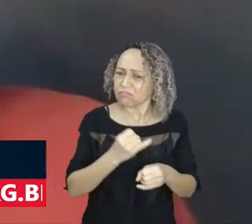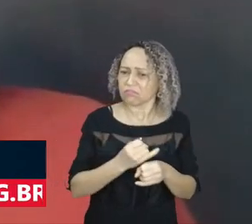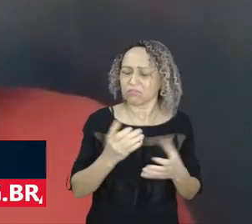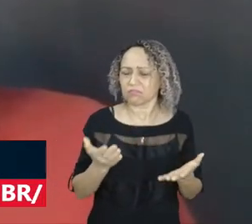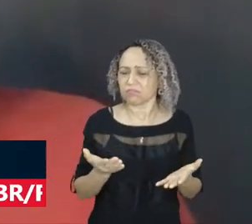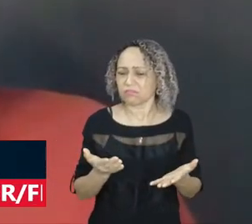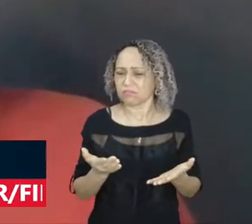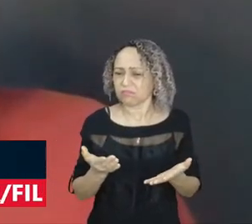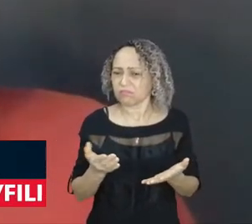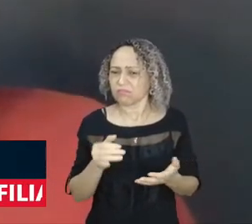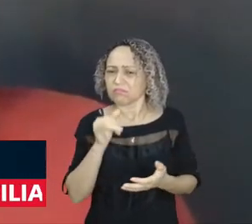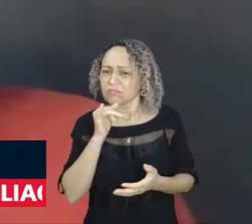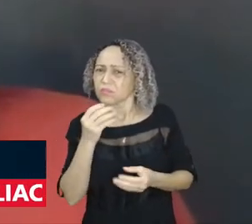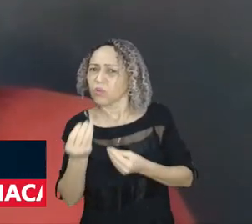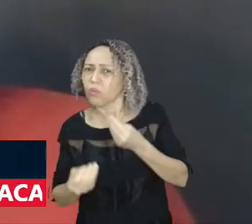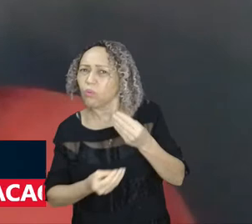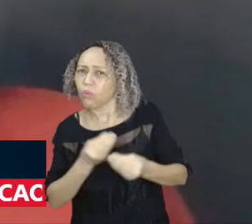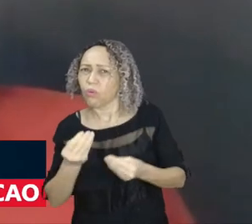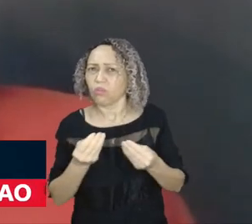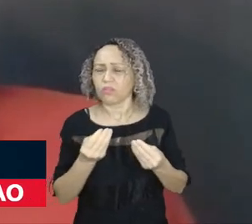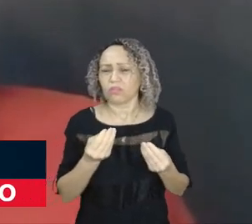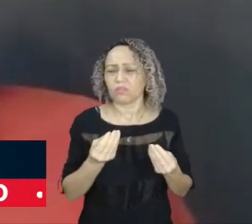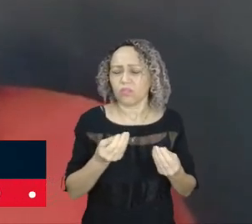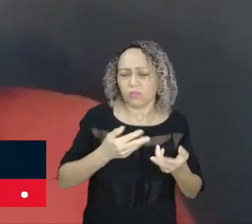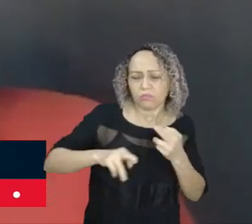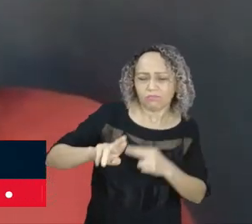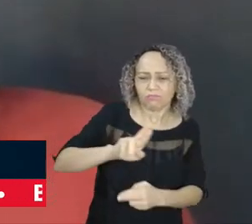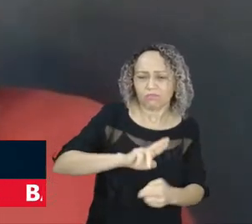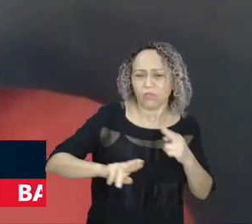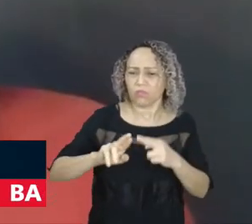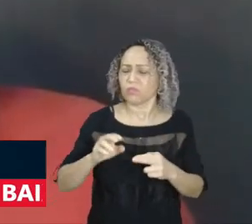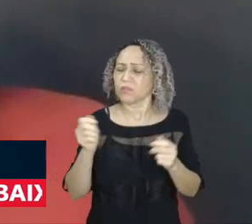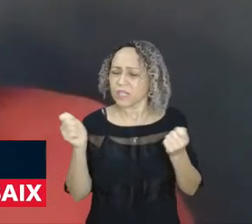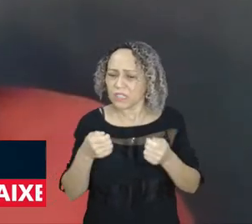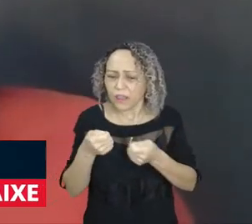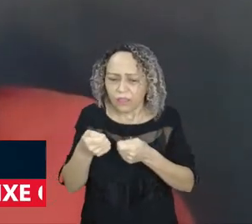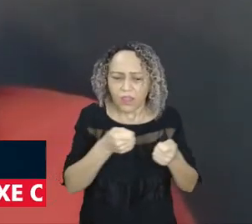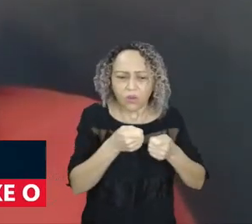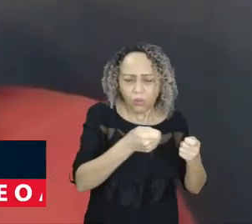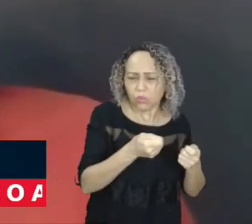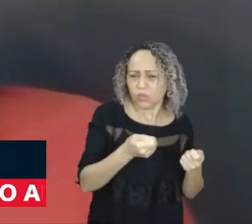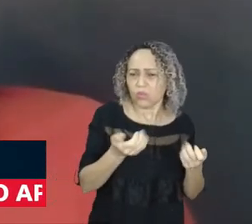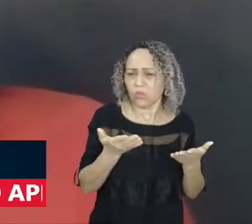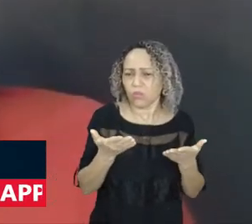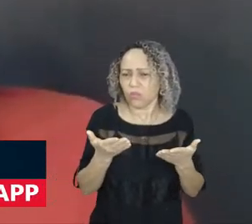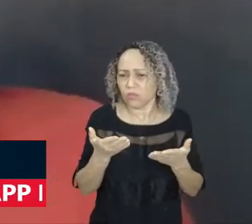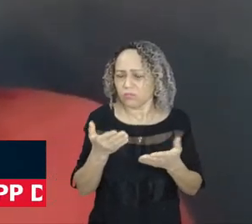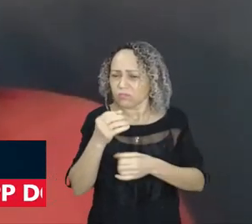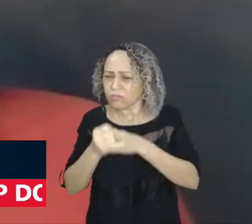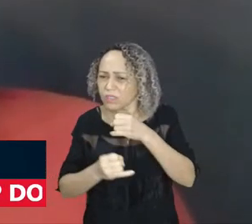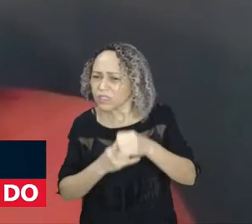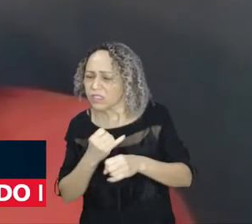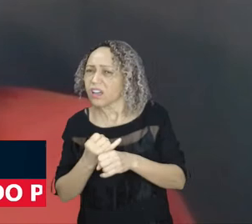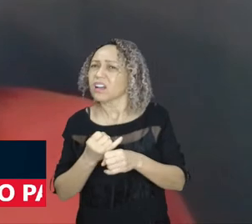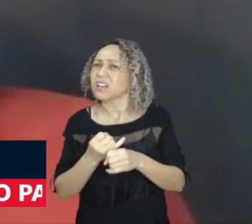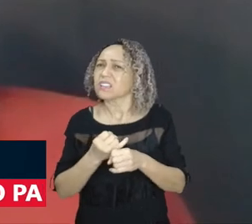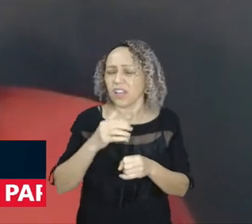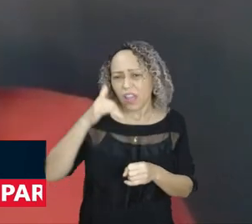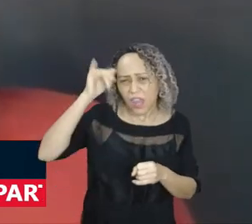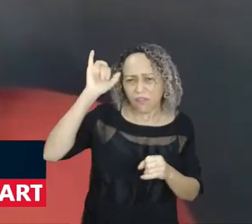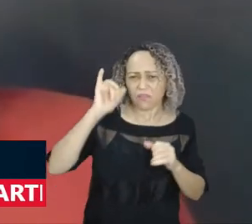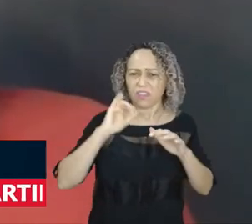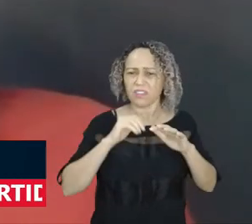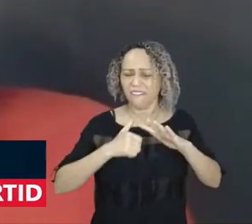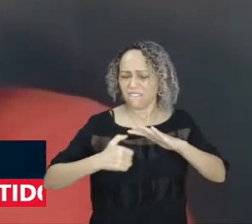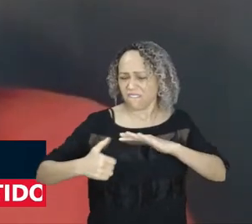de funcionamento das redes, você tem que ter um controle para evitar mentira, manipulação, você tem